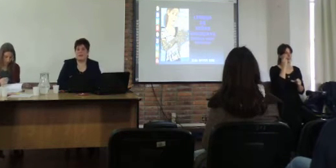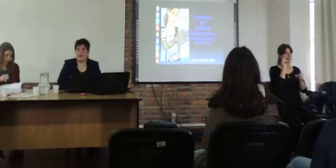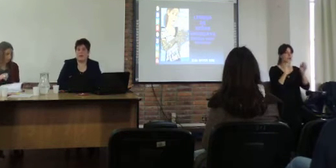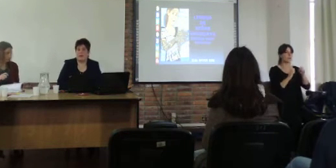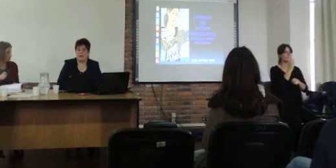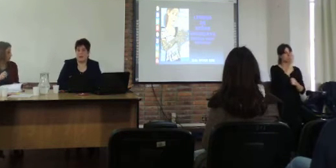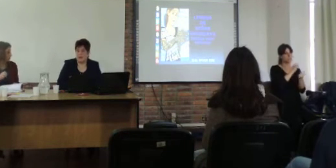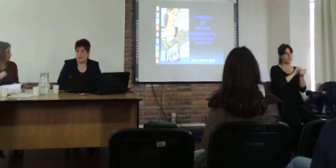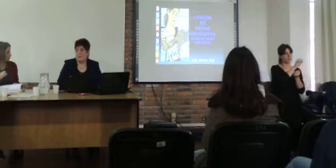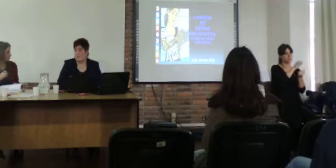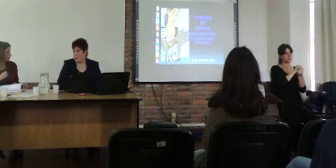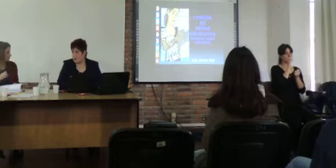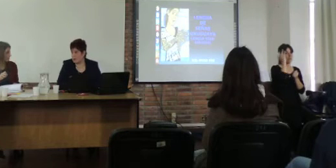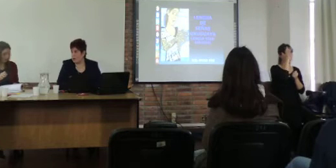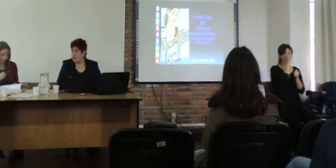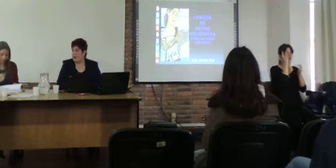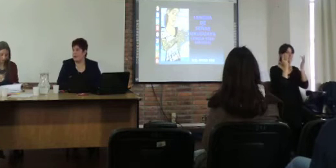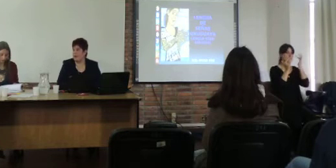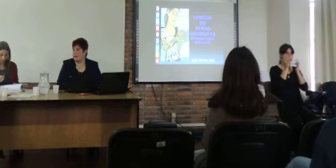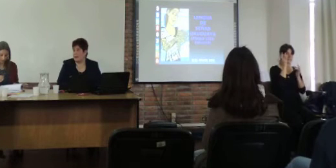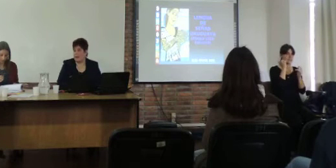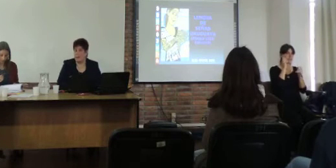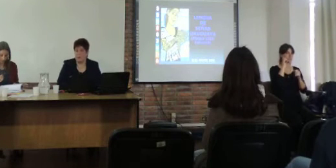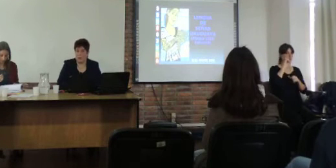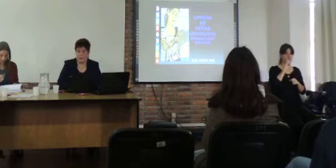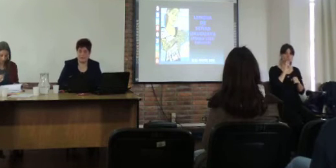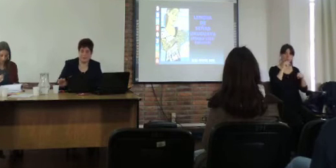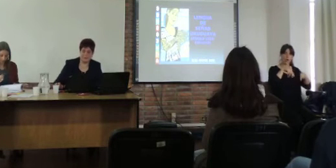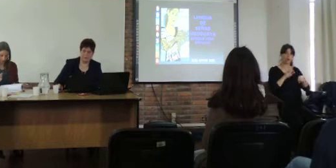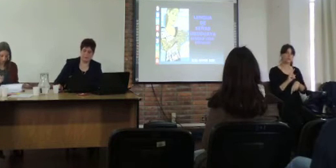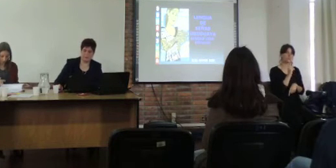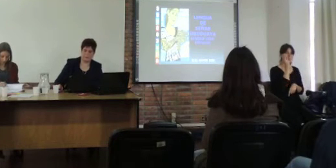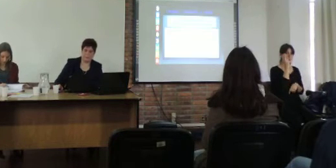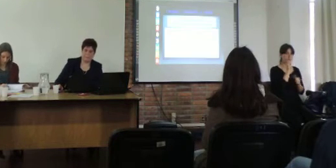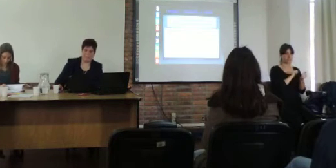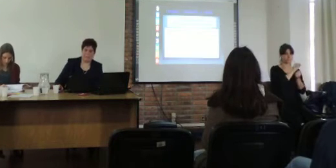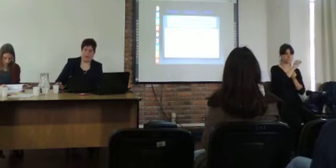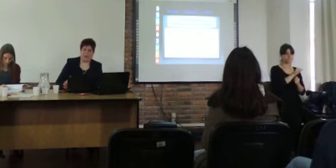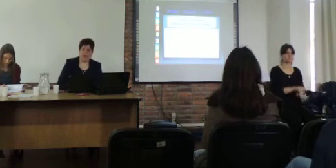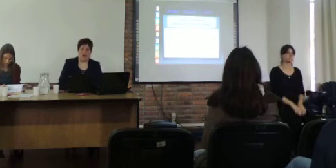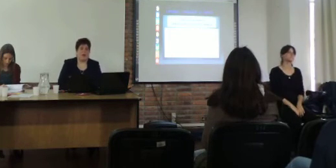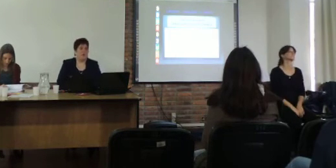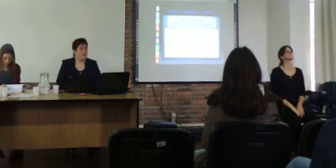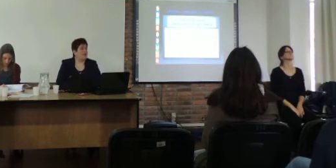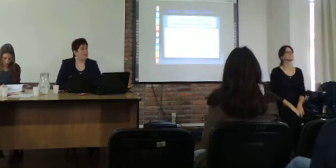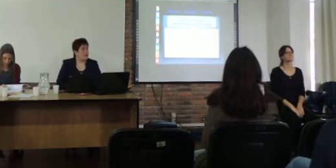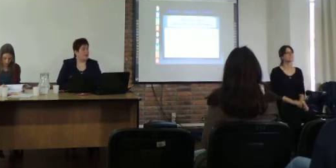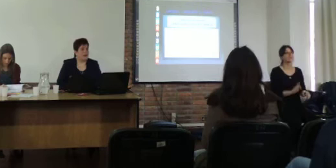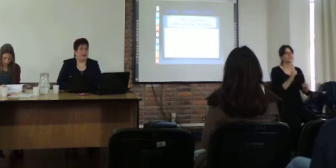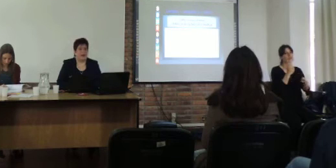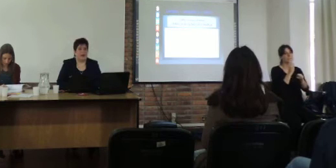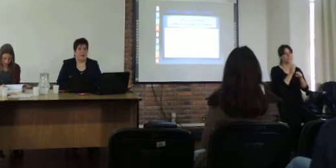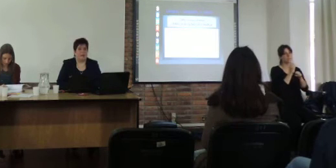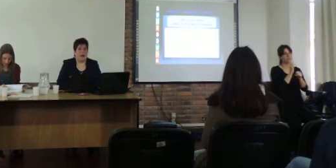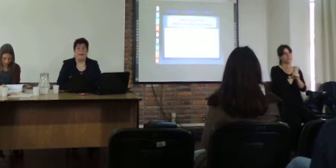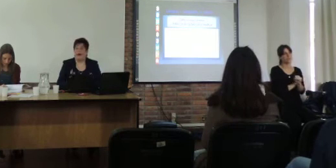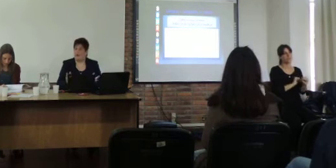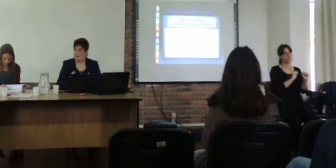primer egresado de Bellas Artes, una persona sorda, egresada aquí en Uruguay. ¿Sí? Lo primero para poder